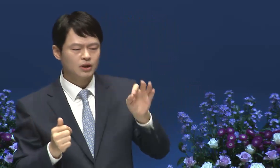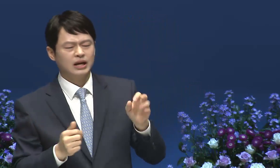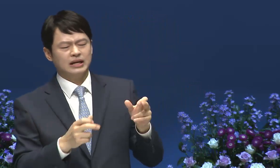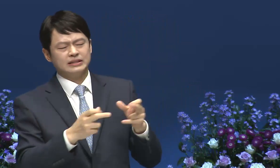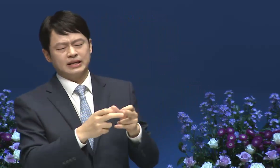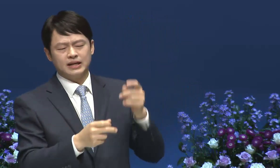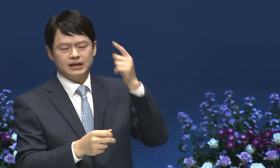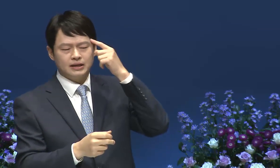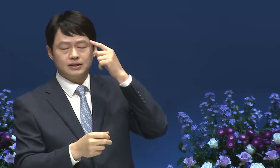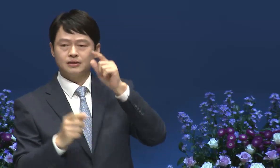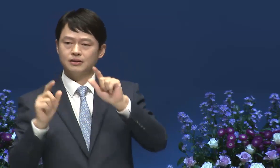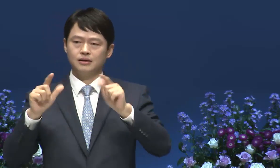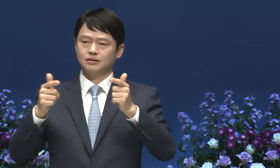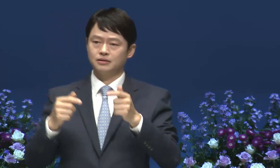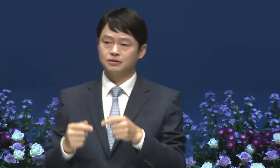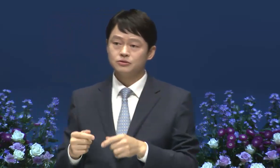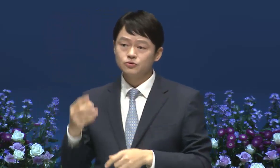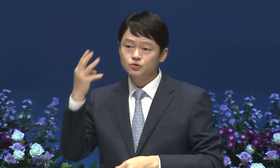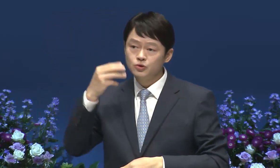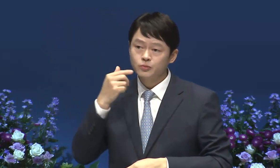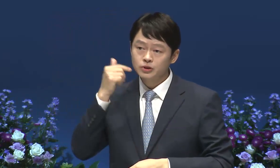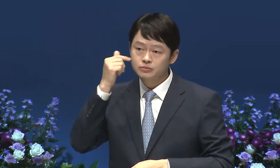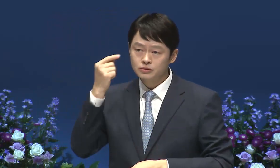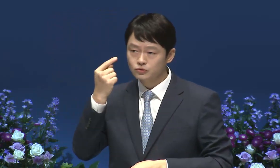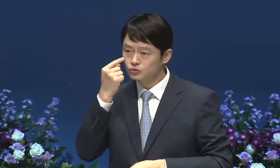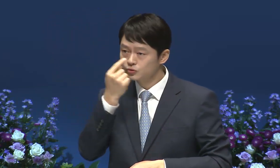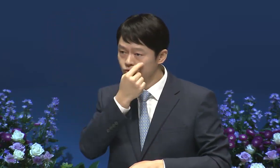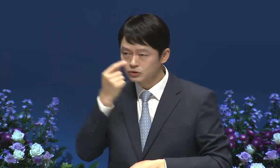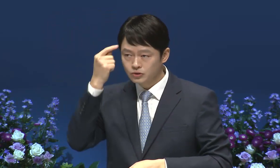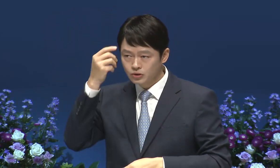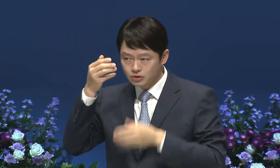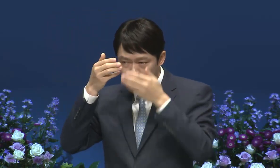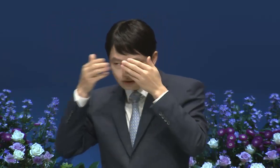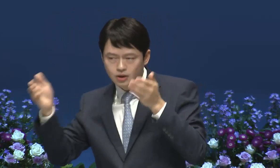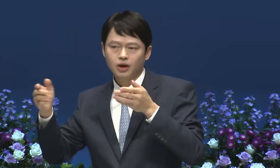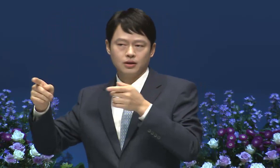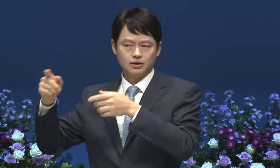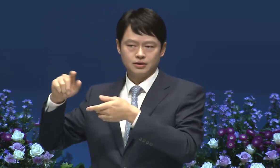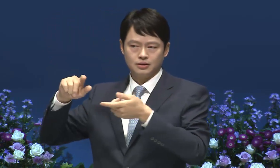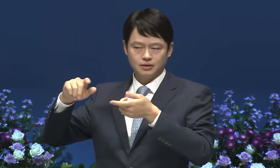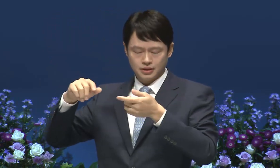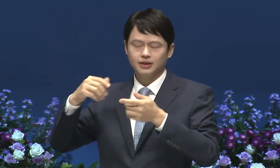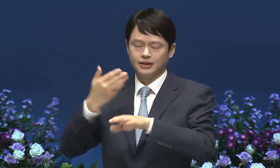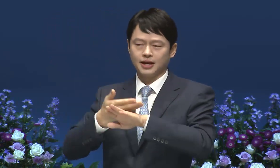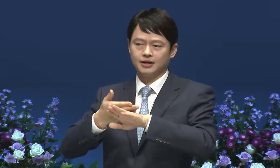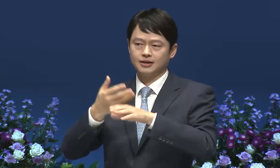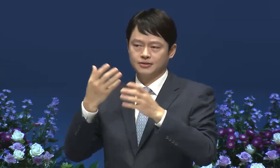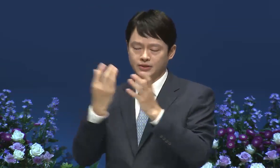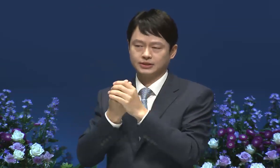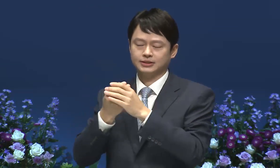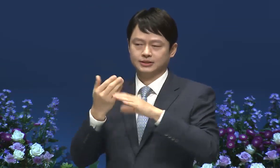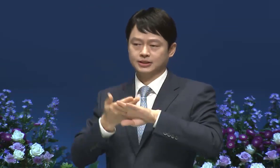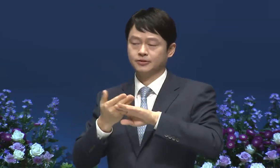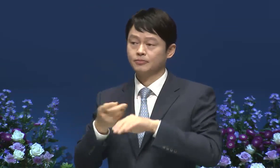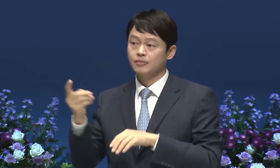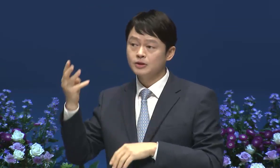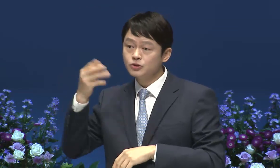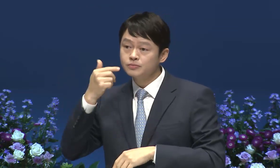그 말씀에 저는 굉장히 은혜를 많이 받았습니다. 많은 장애인들은 장애라는 것 때문에 스스로의 한계에 갇혀 있지만